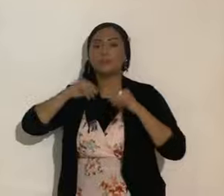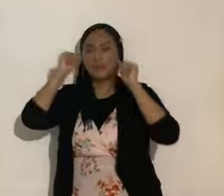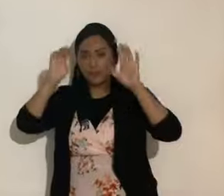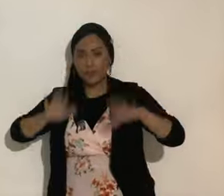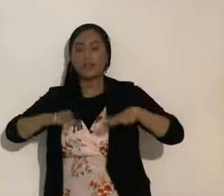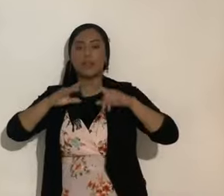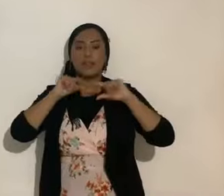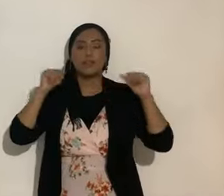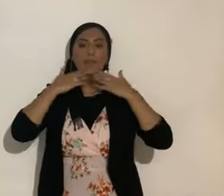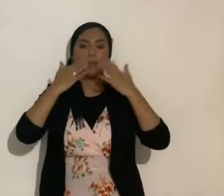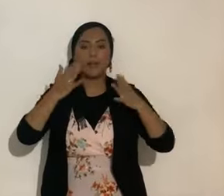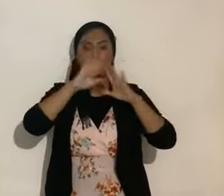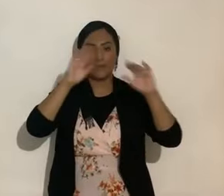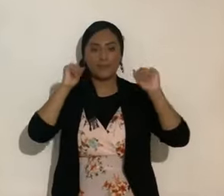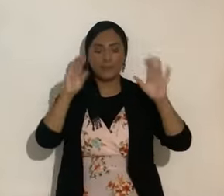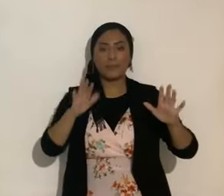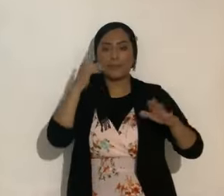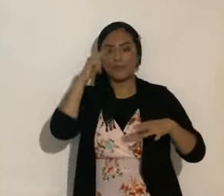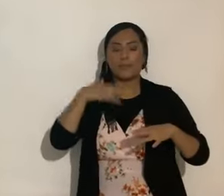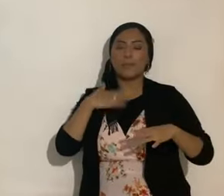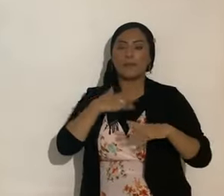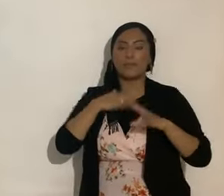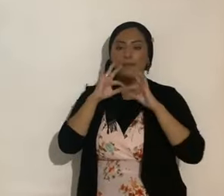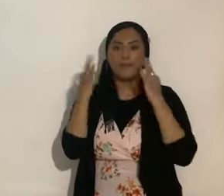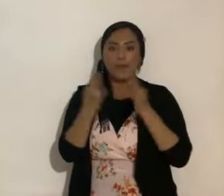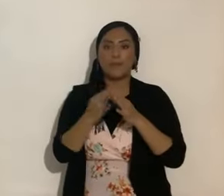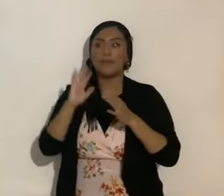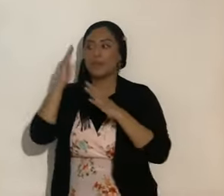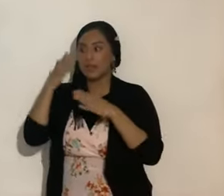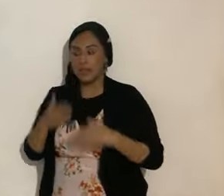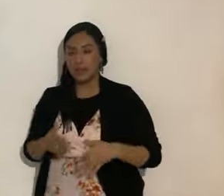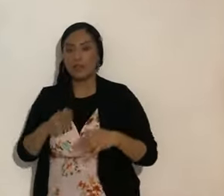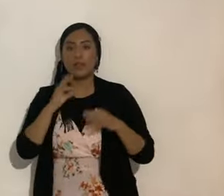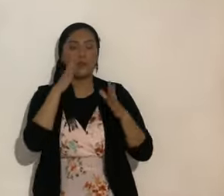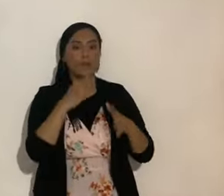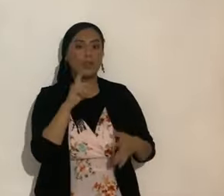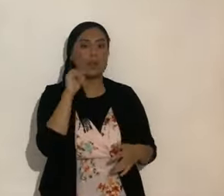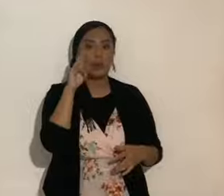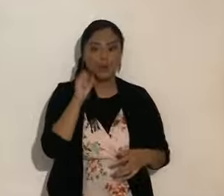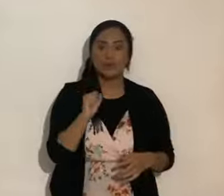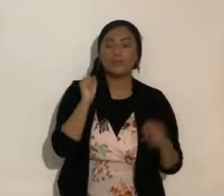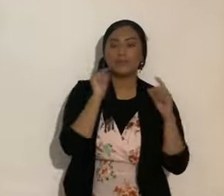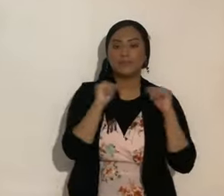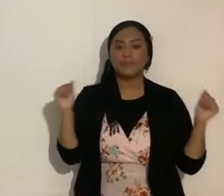y les agradezco mucho sus bendiciones para mí, para mi familia, para los ancianos, para el Rue Luis.